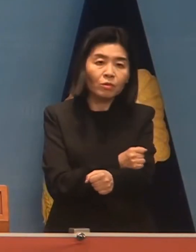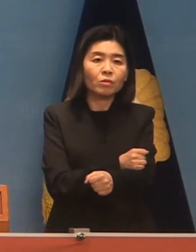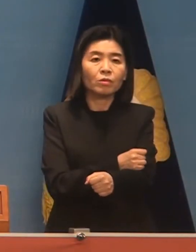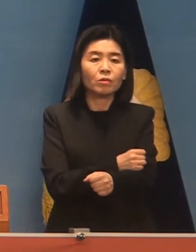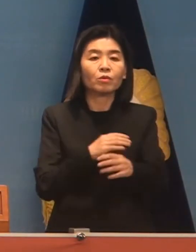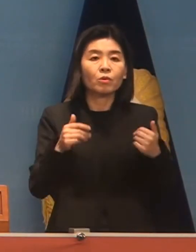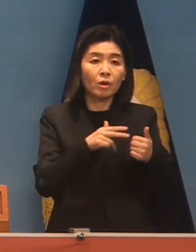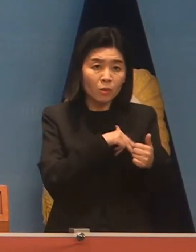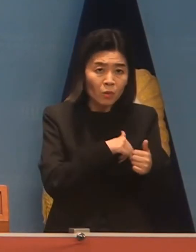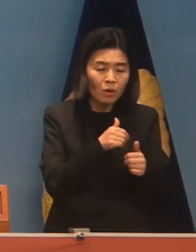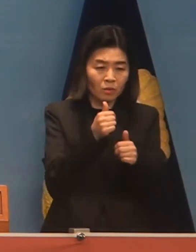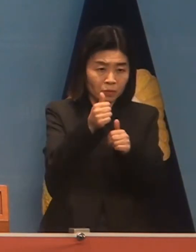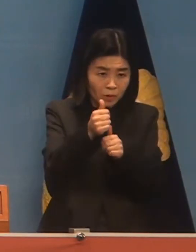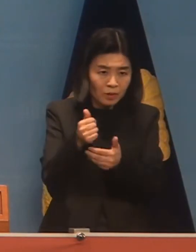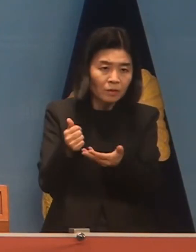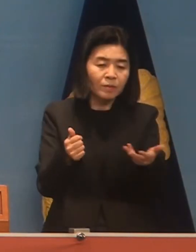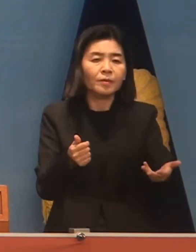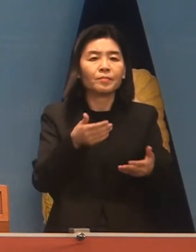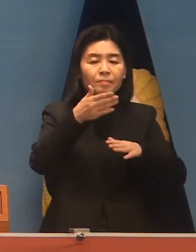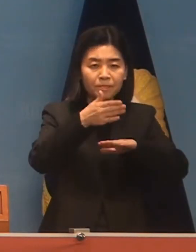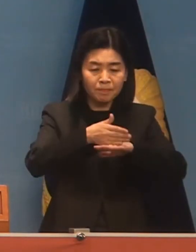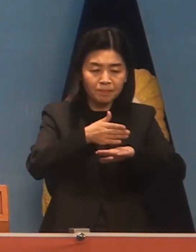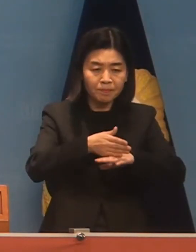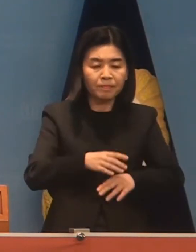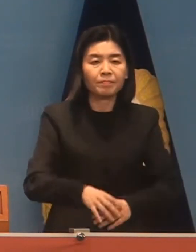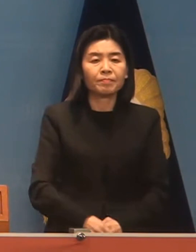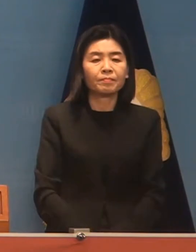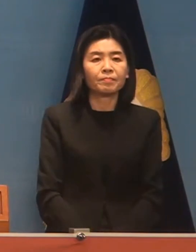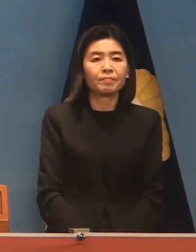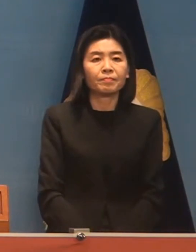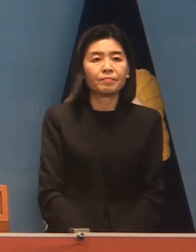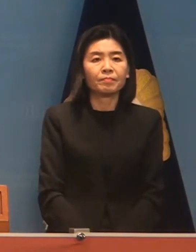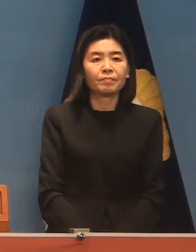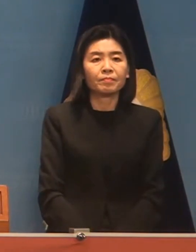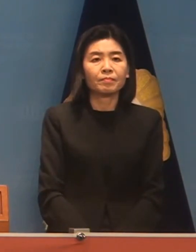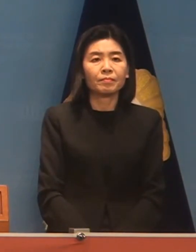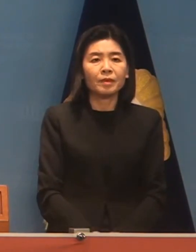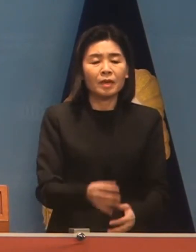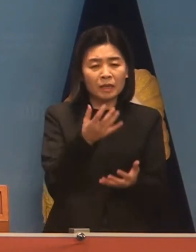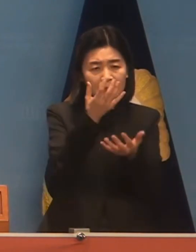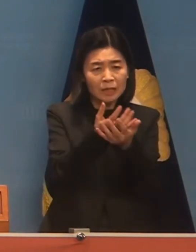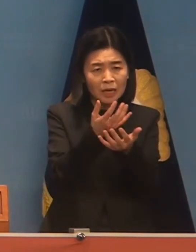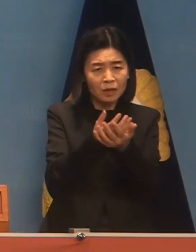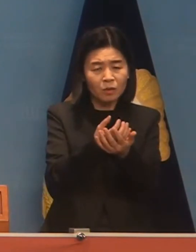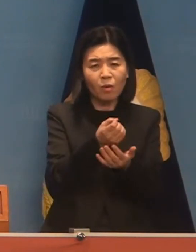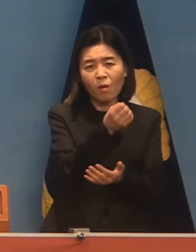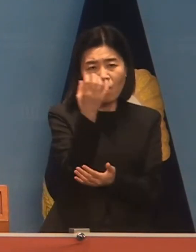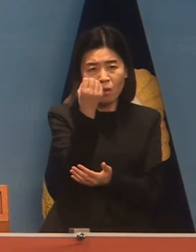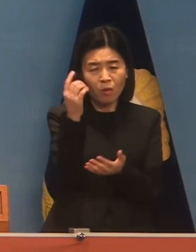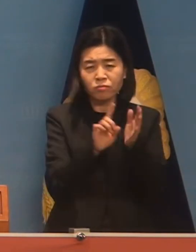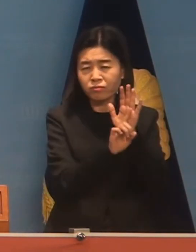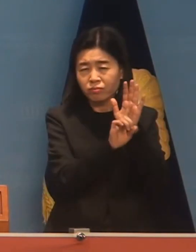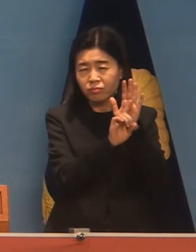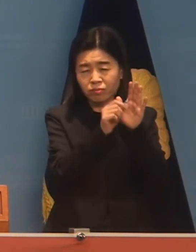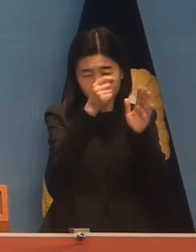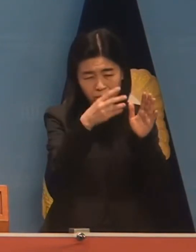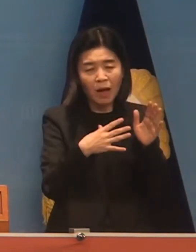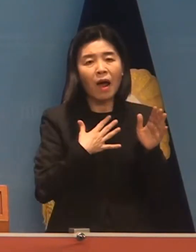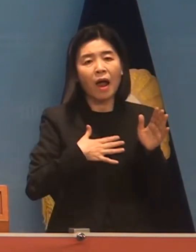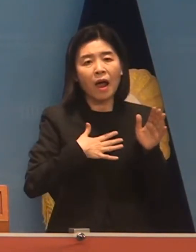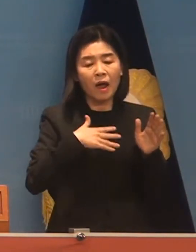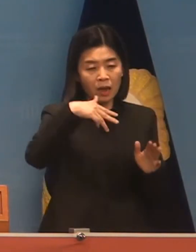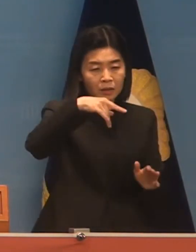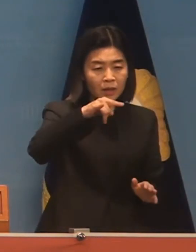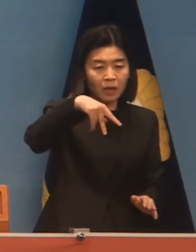의원님, 부저진들께 감사드립니다. 이미 많은 자료와 보도를 보고 잘 알고 계시듯이